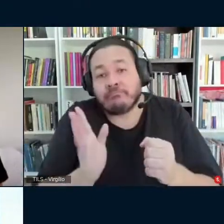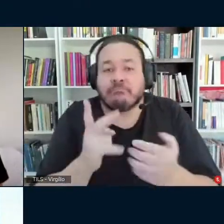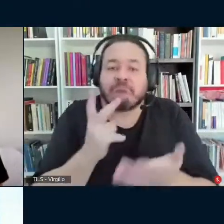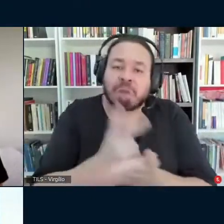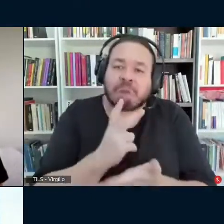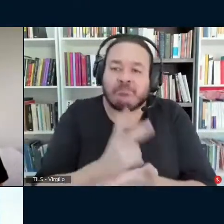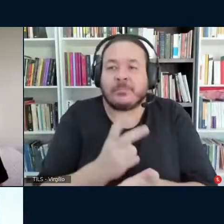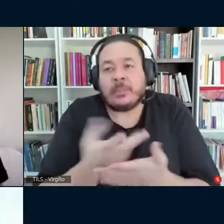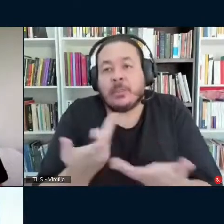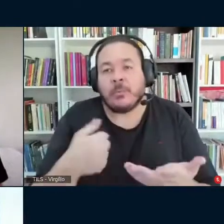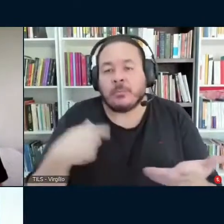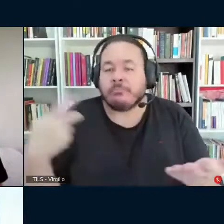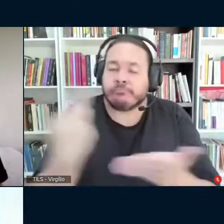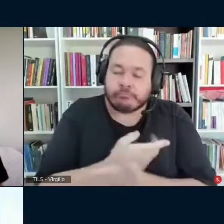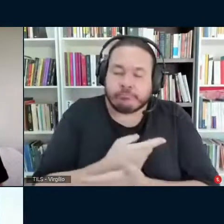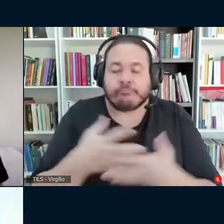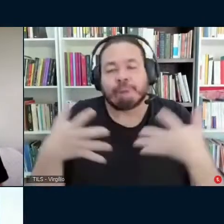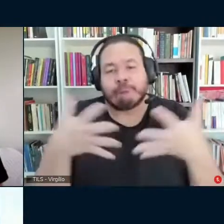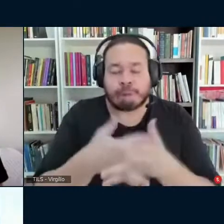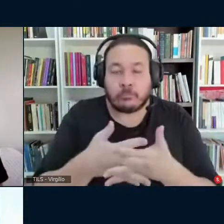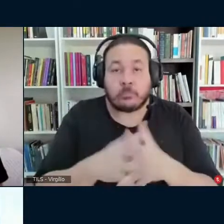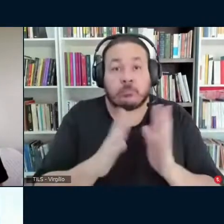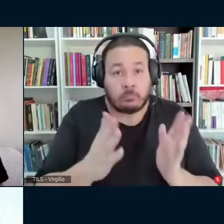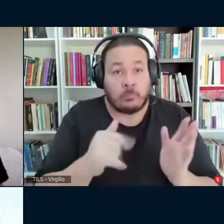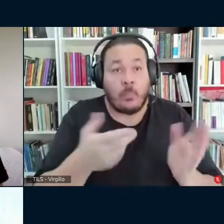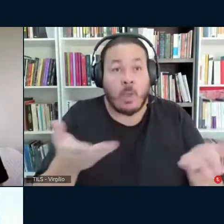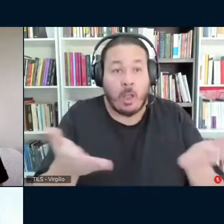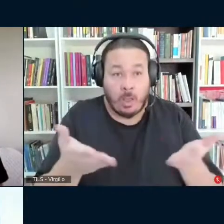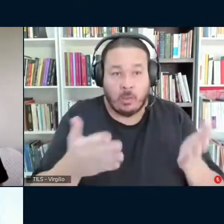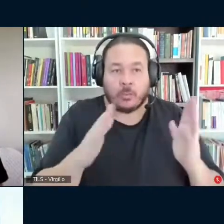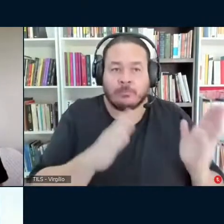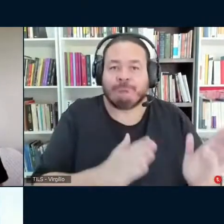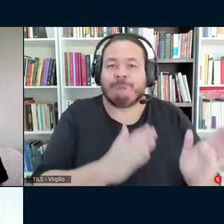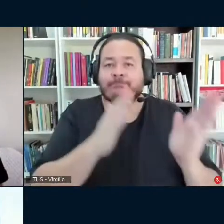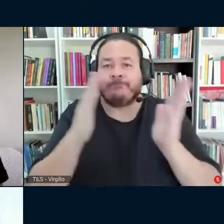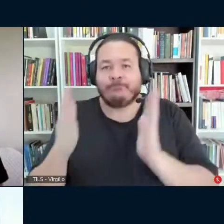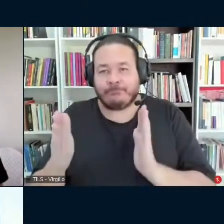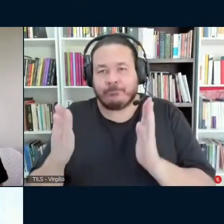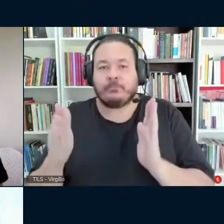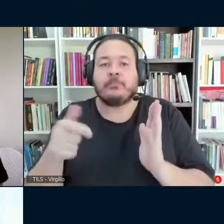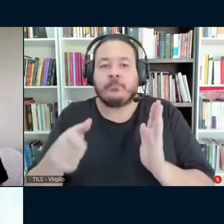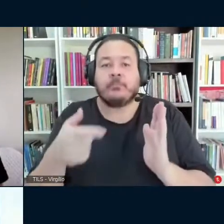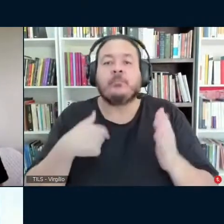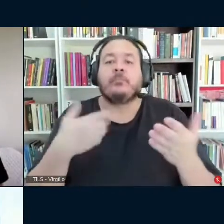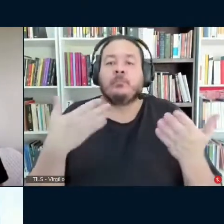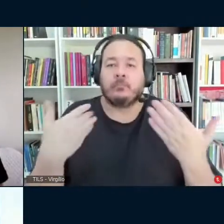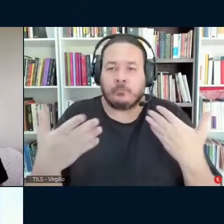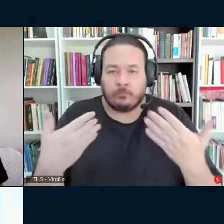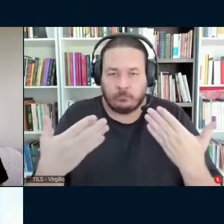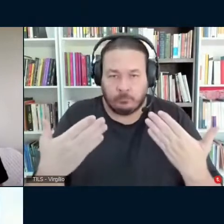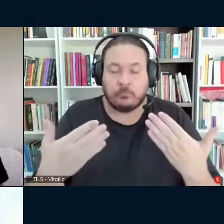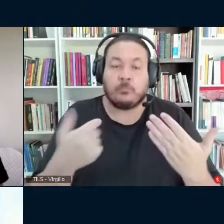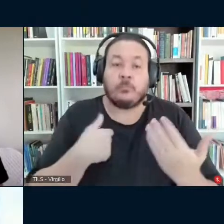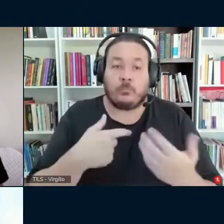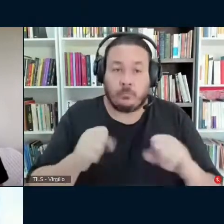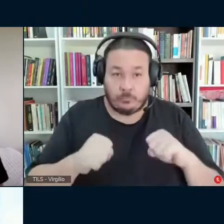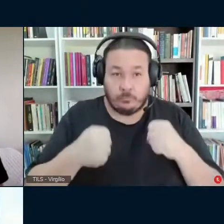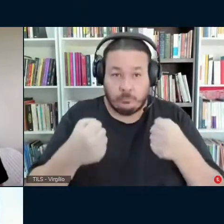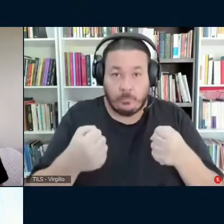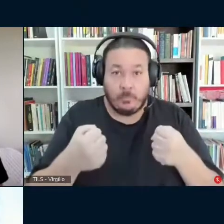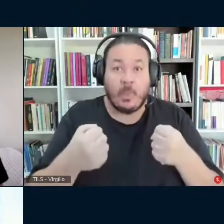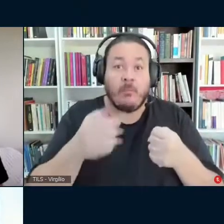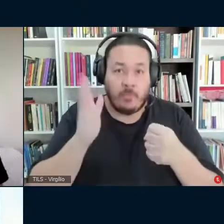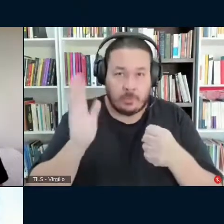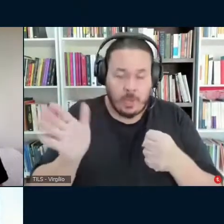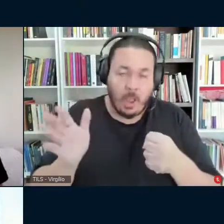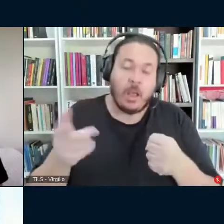causar essas paradas. Então, nós vamos passar para a conversa, a defesa,